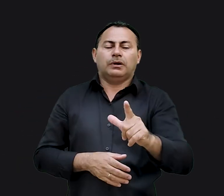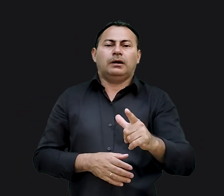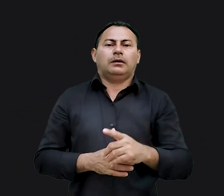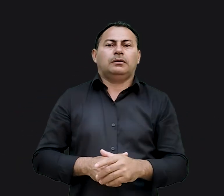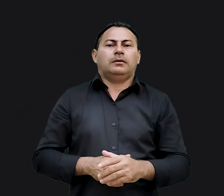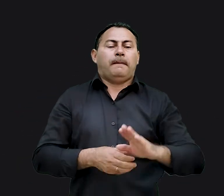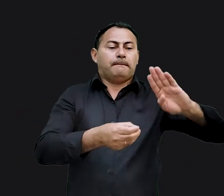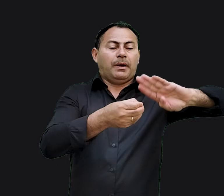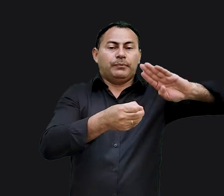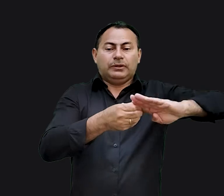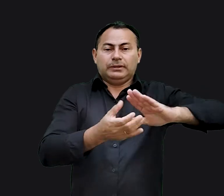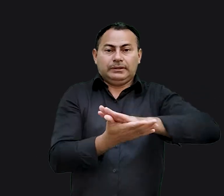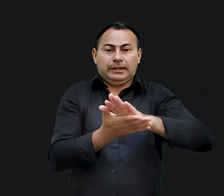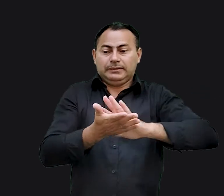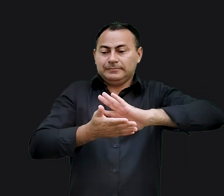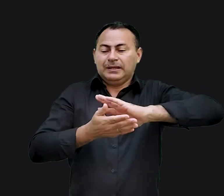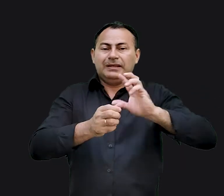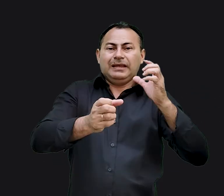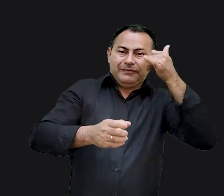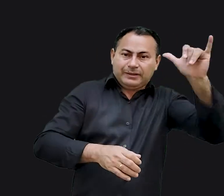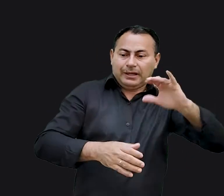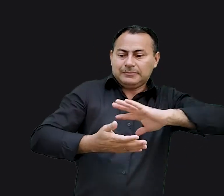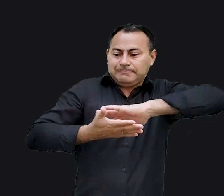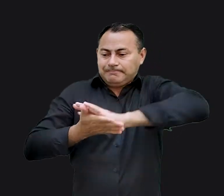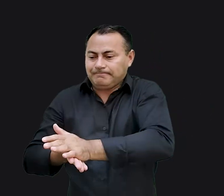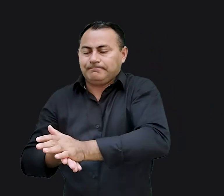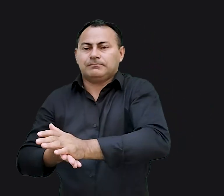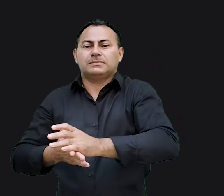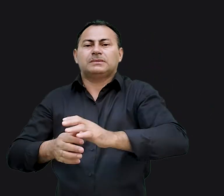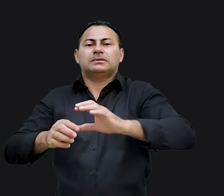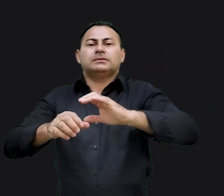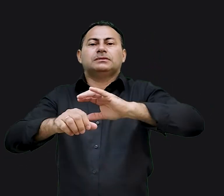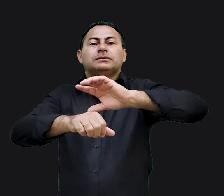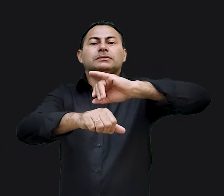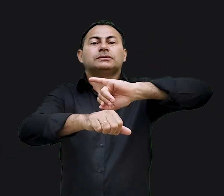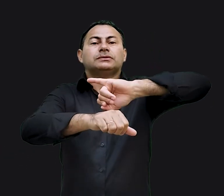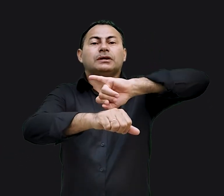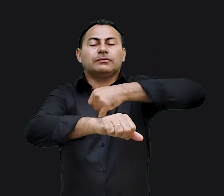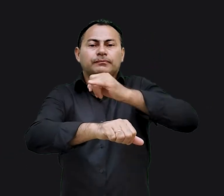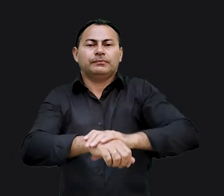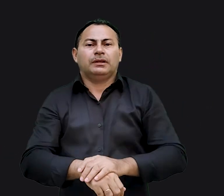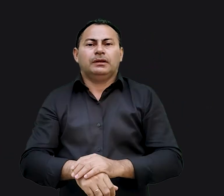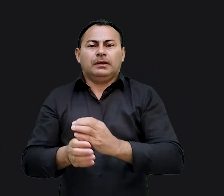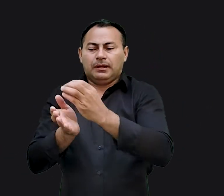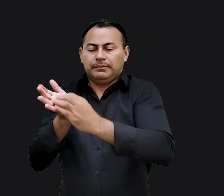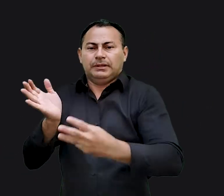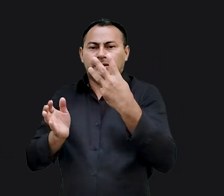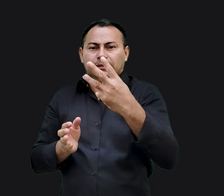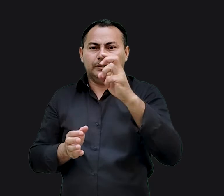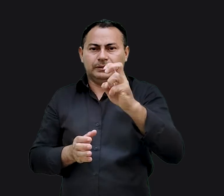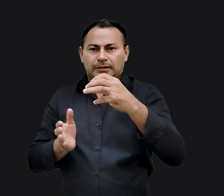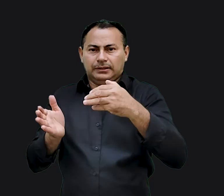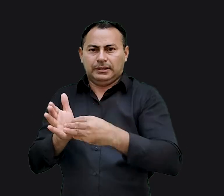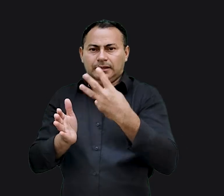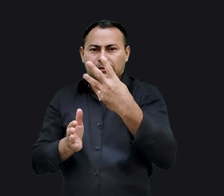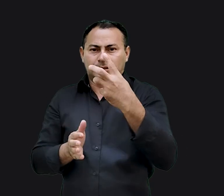conquista babilônica nem a destruição de Jerusalém. Dos capítulos 25 a 32, a profecia de Ezequiel